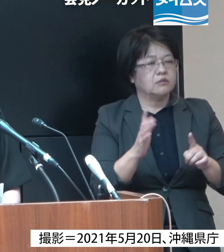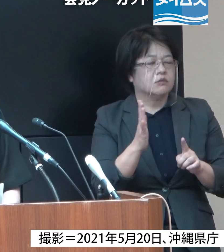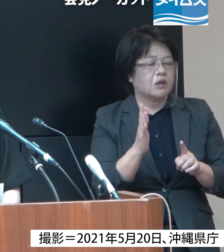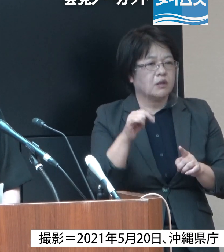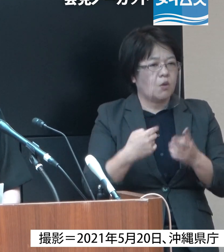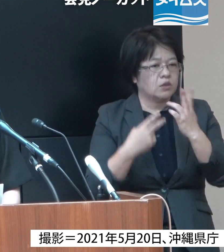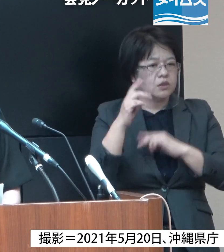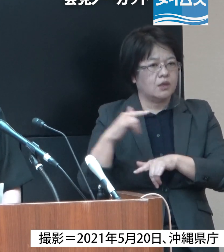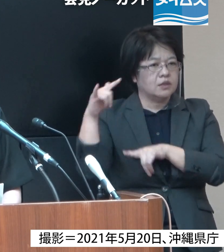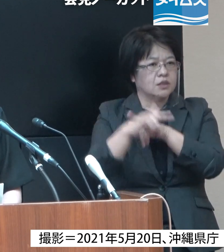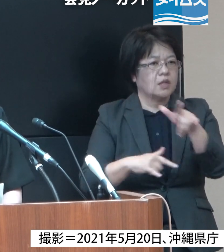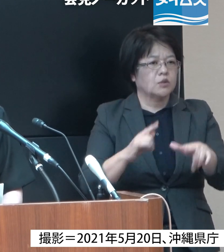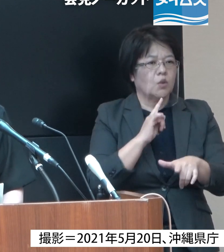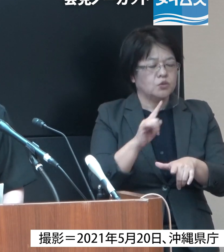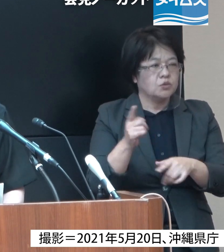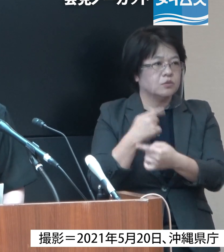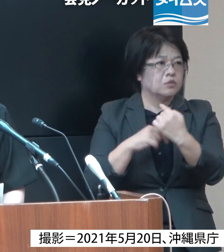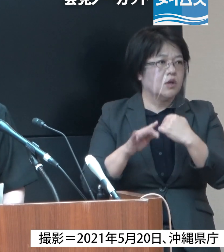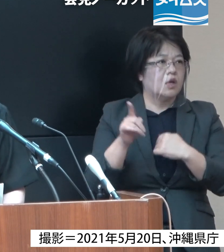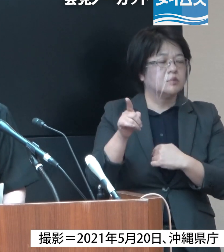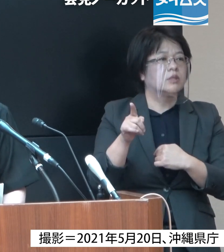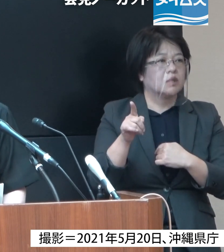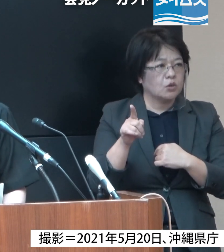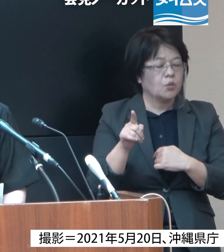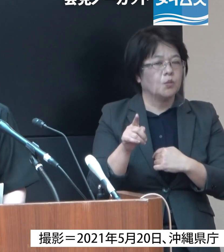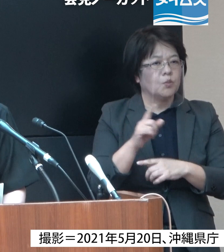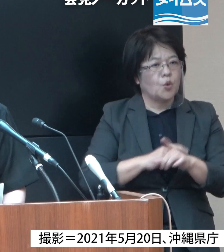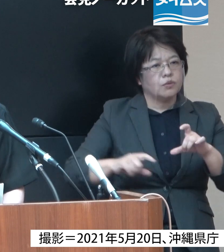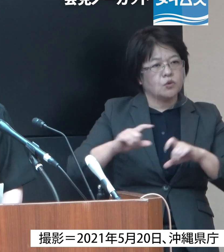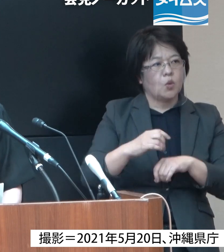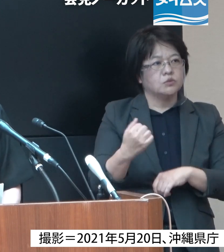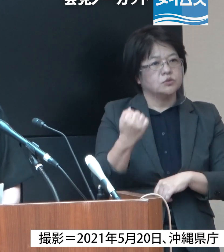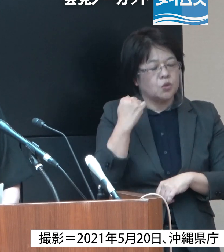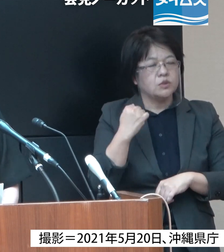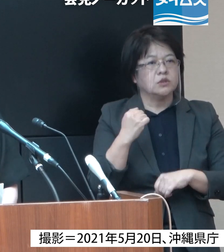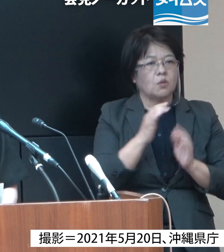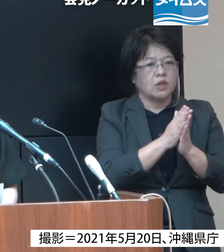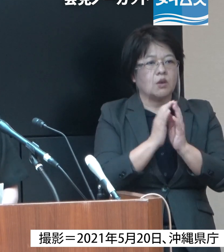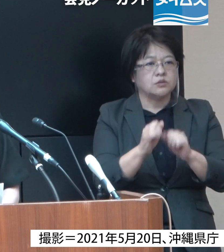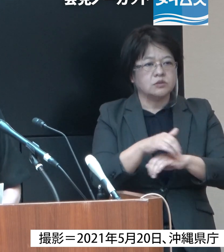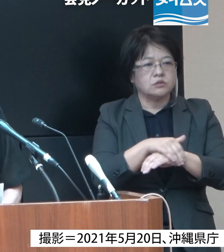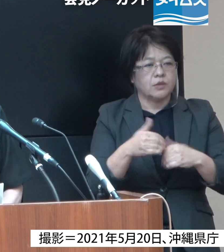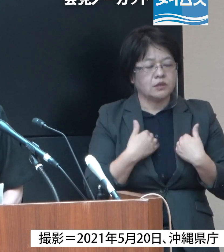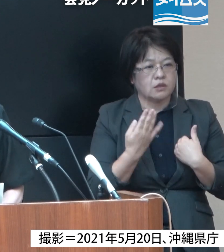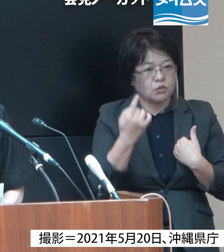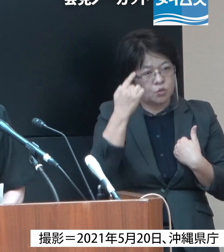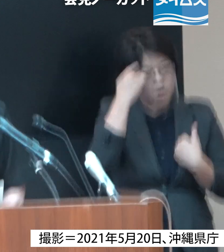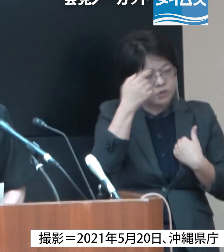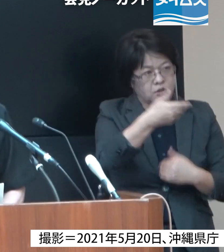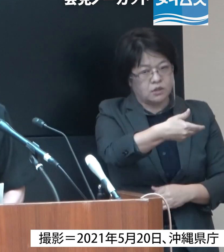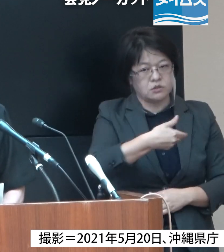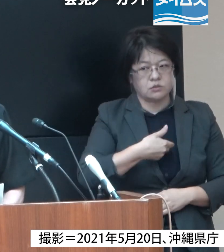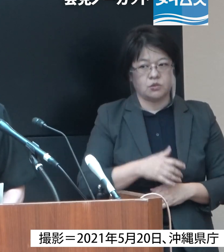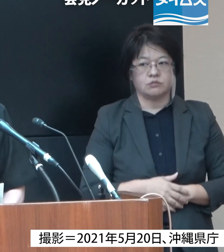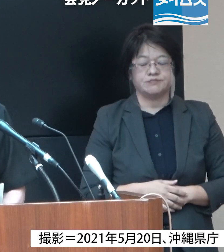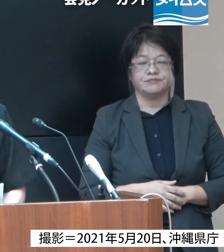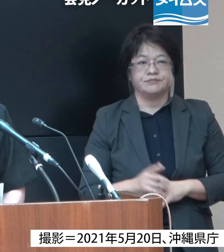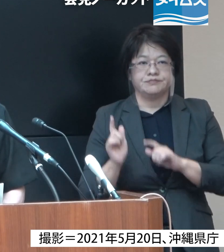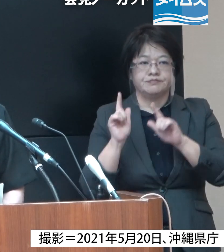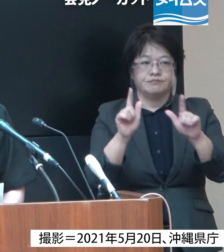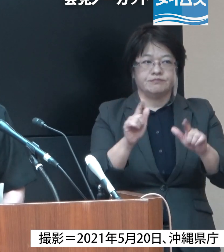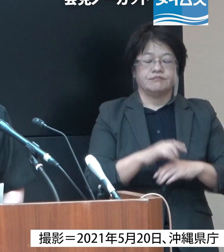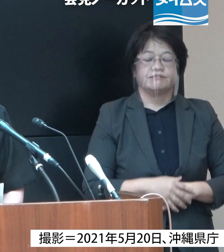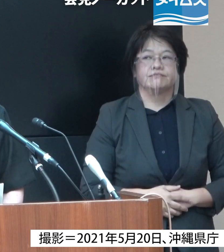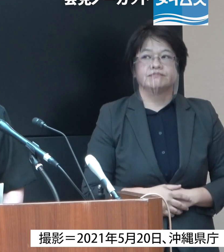あるんですけれども、もっと強い呼びかけをするべきだったというふうなお考えですか。 いや、その地域から